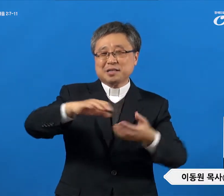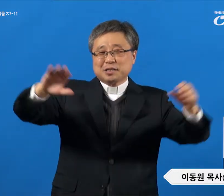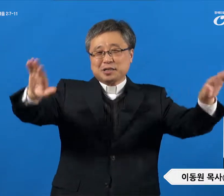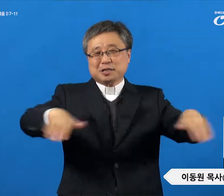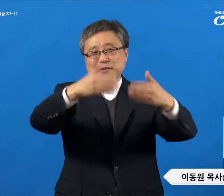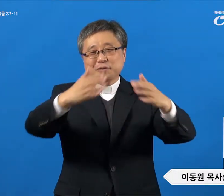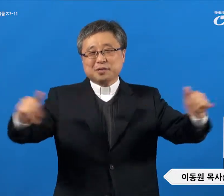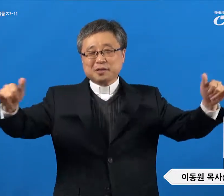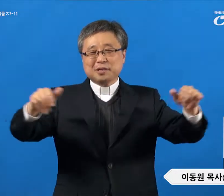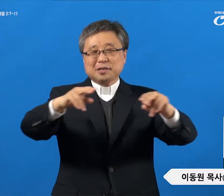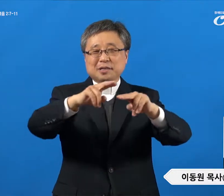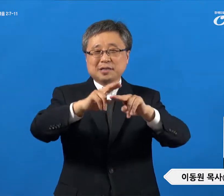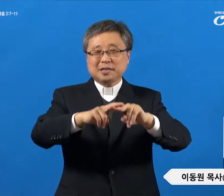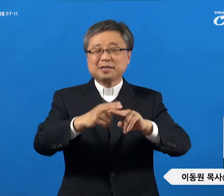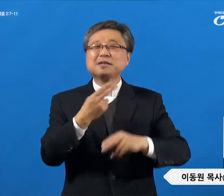실직자 되잖아요, 지금.